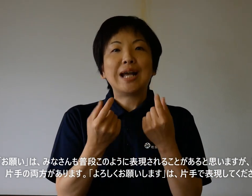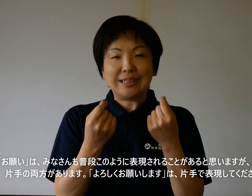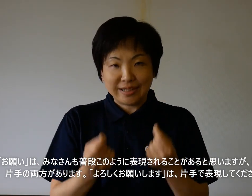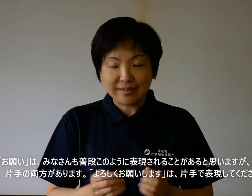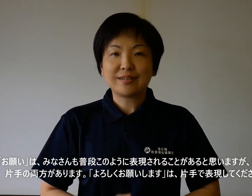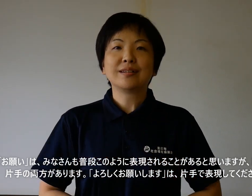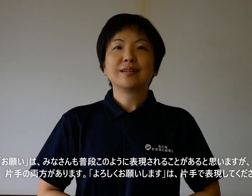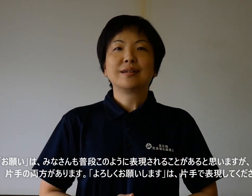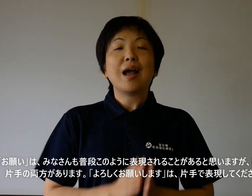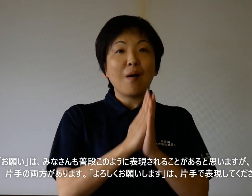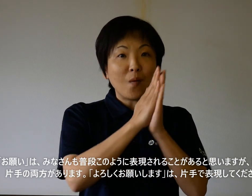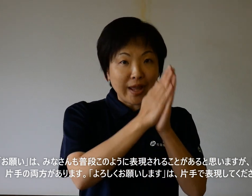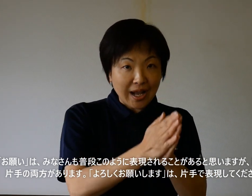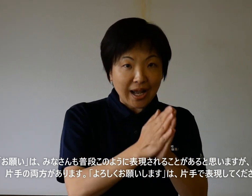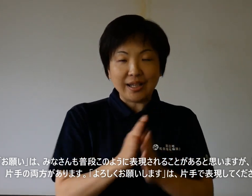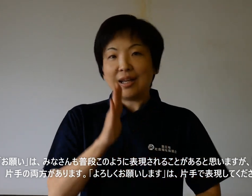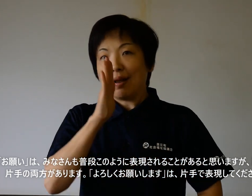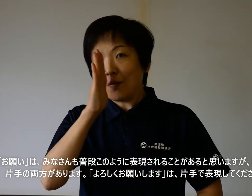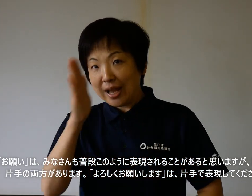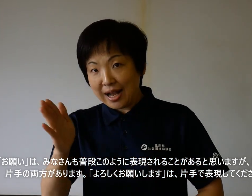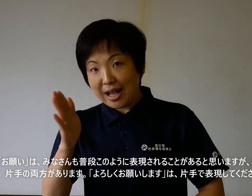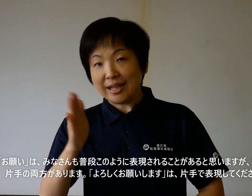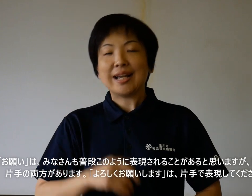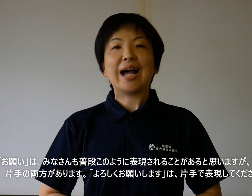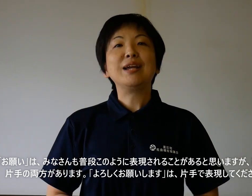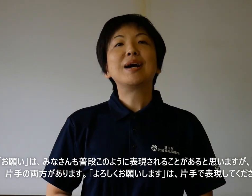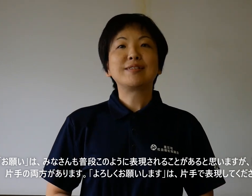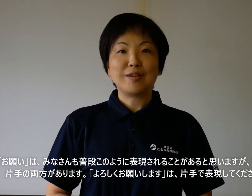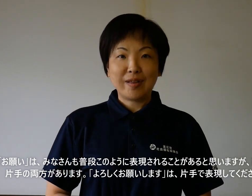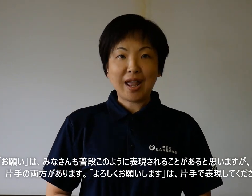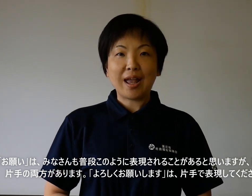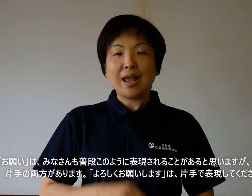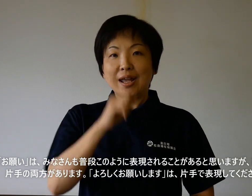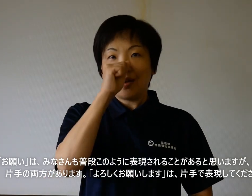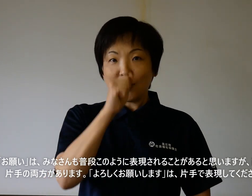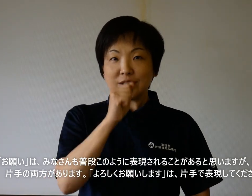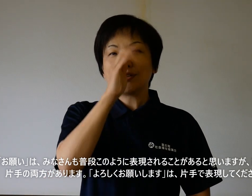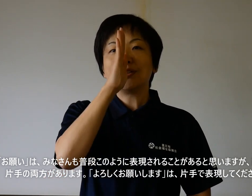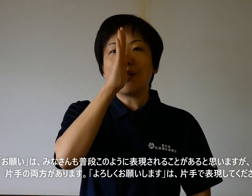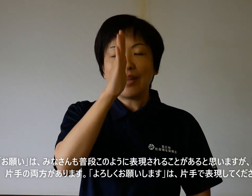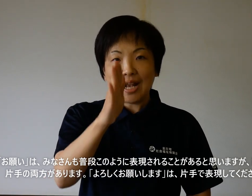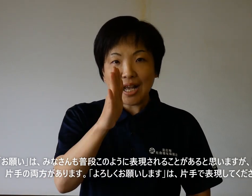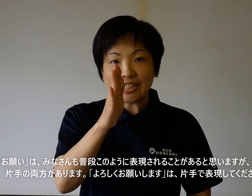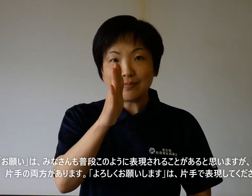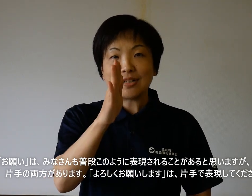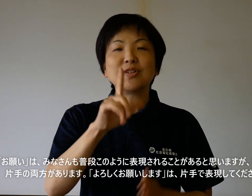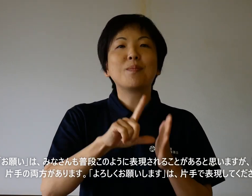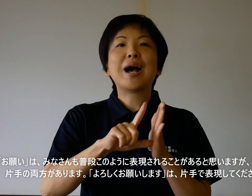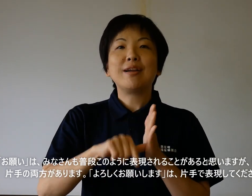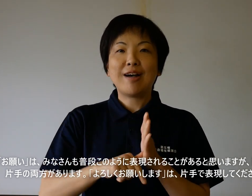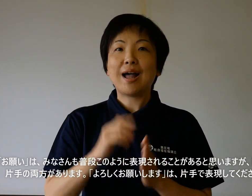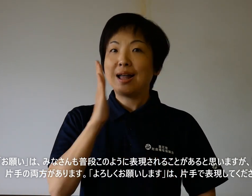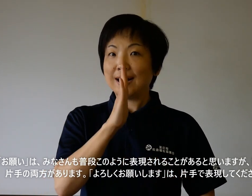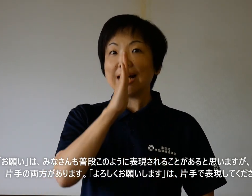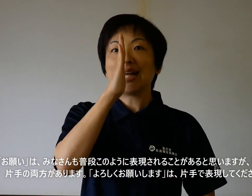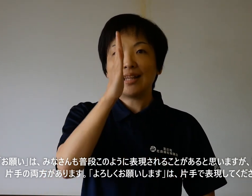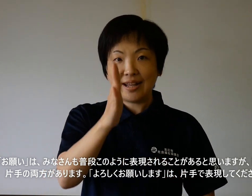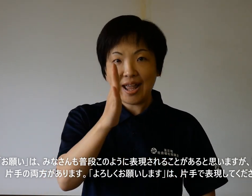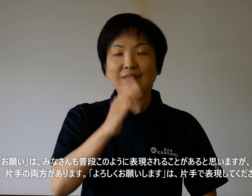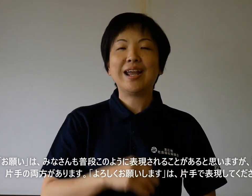じです。お願い、お願いありますので、よろしくお願いしますの場合は片手でお願